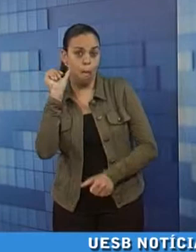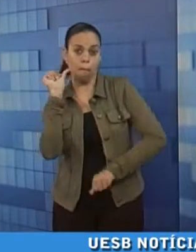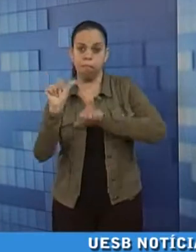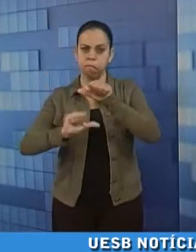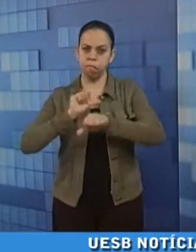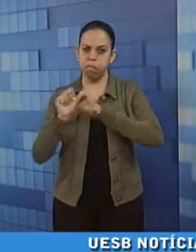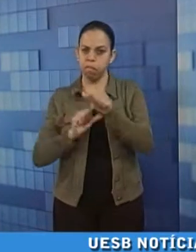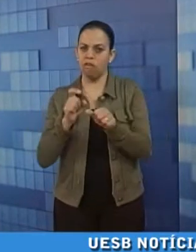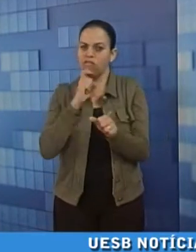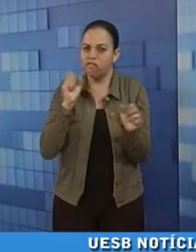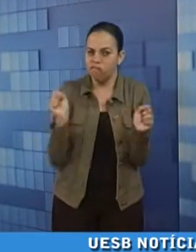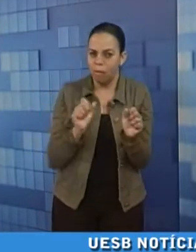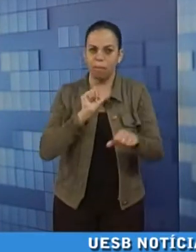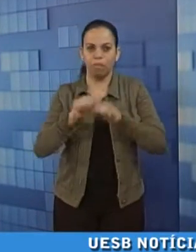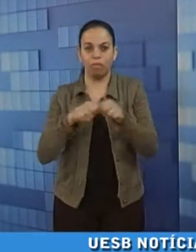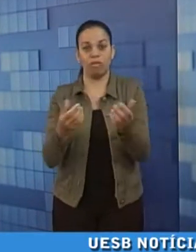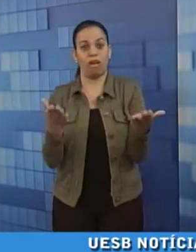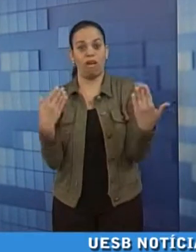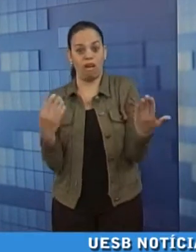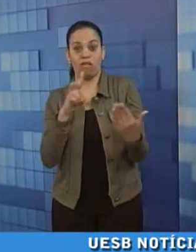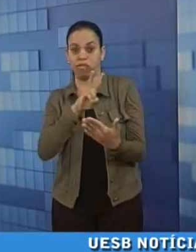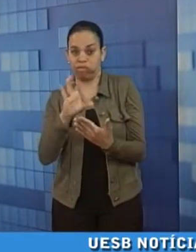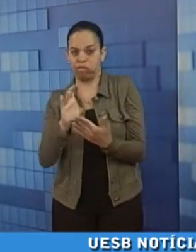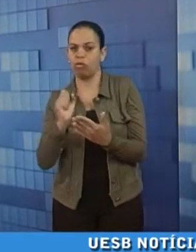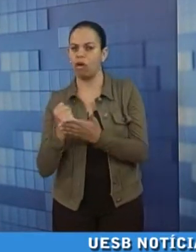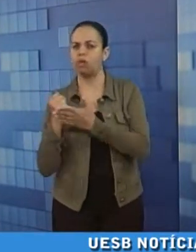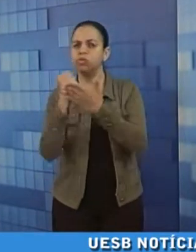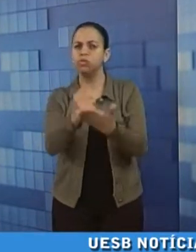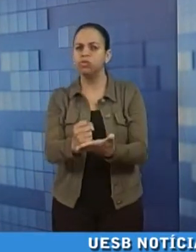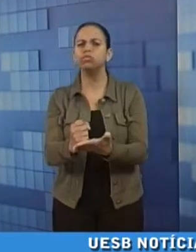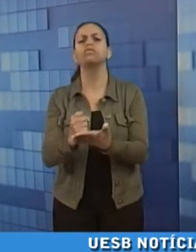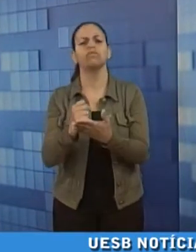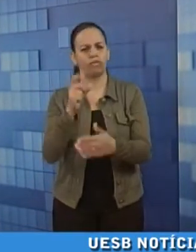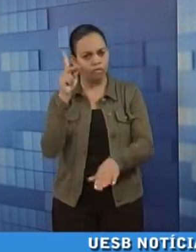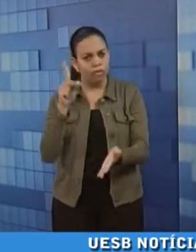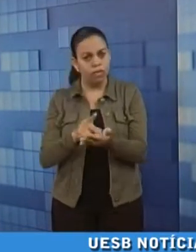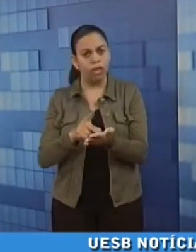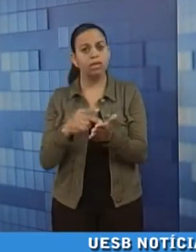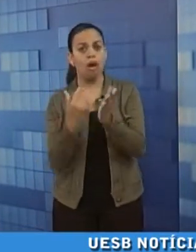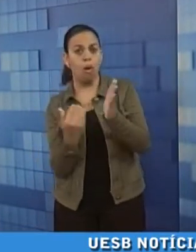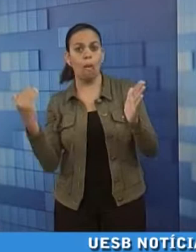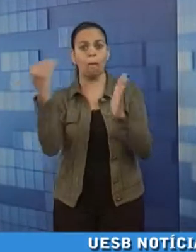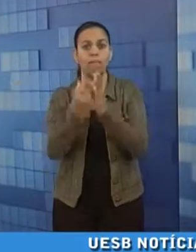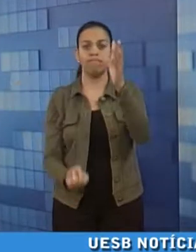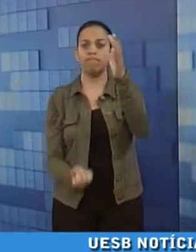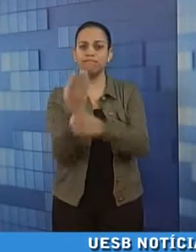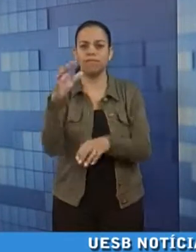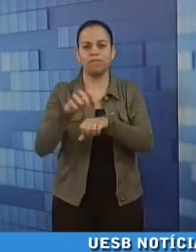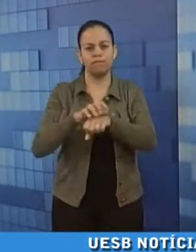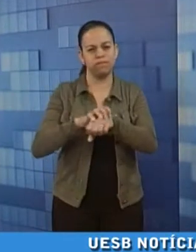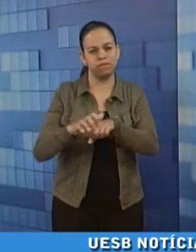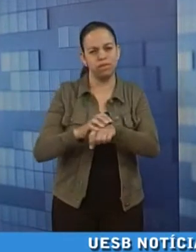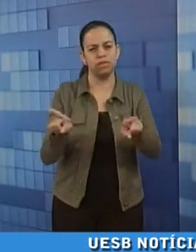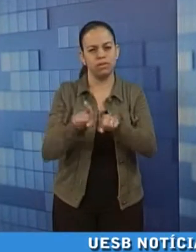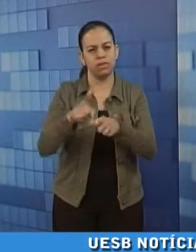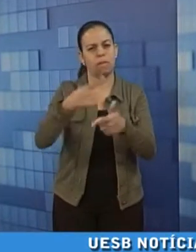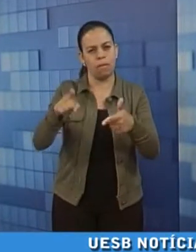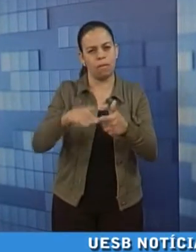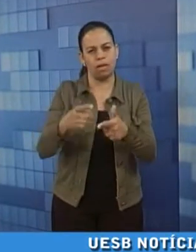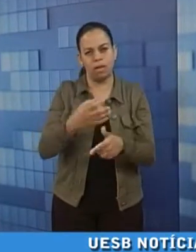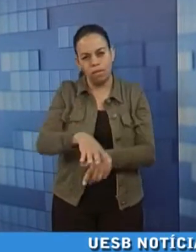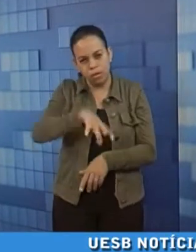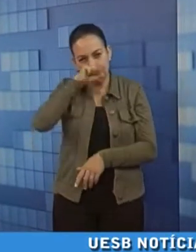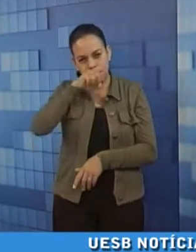A intensa variação climática de Vitória e da Conquista contribui e muito para o aparecimento das alergias e problemas